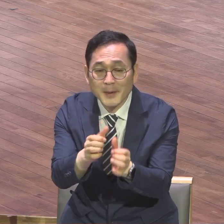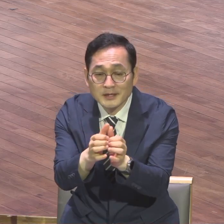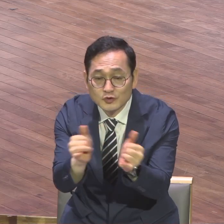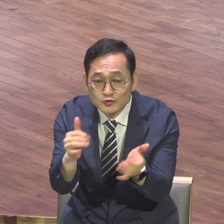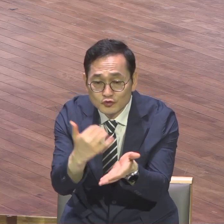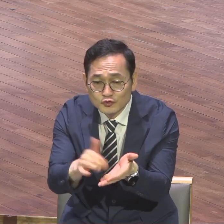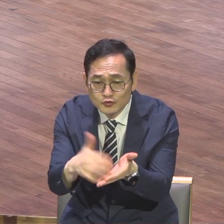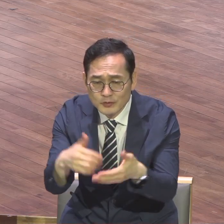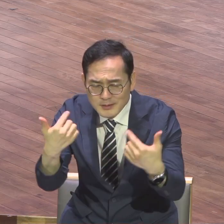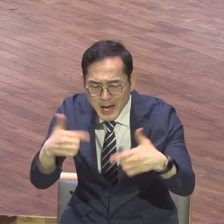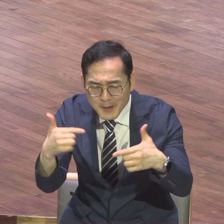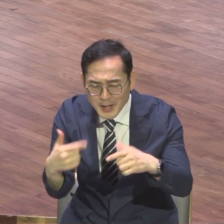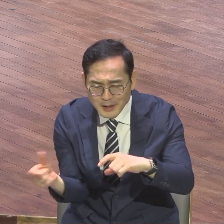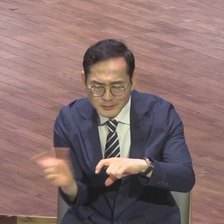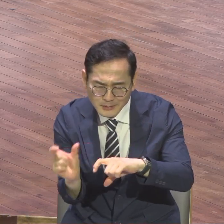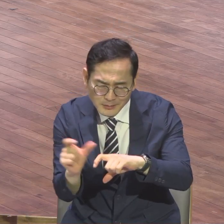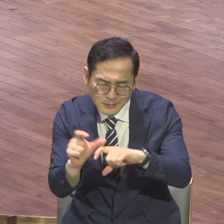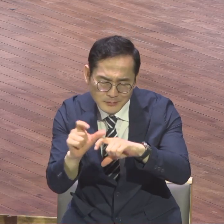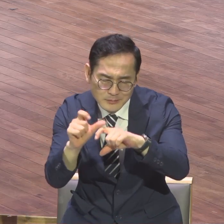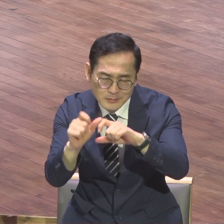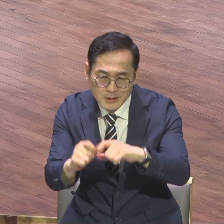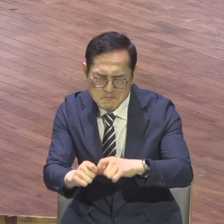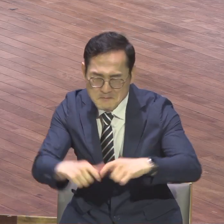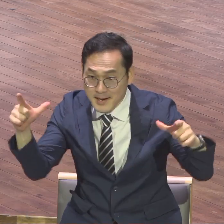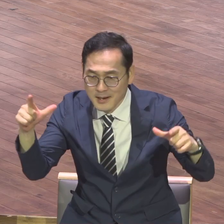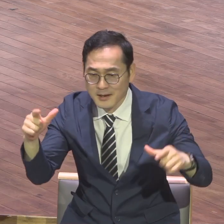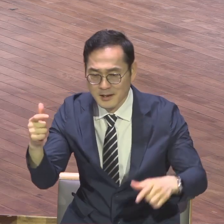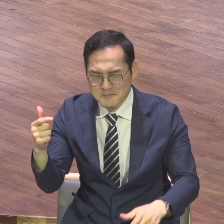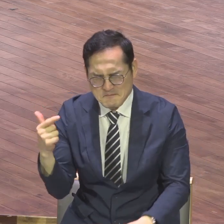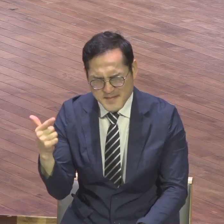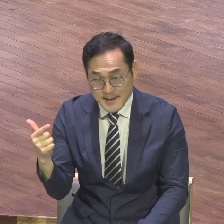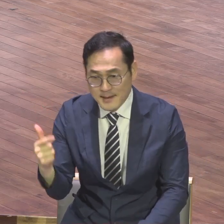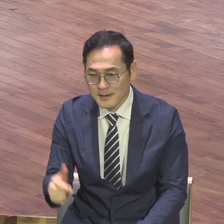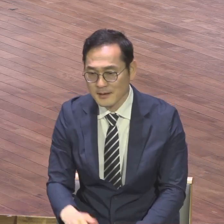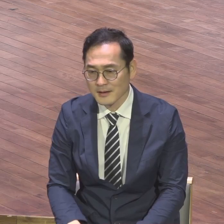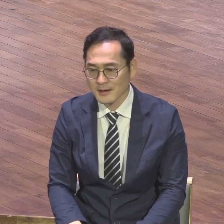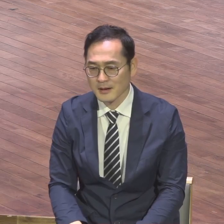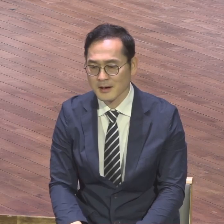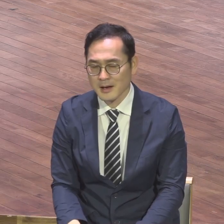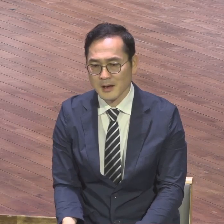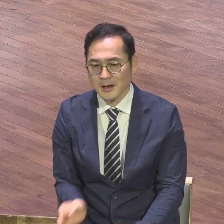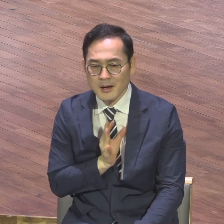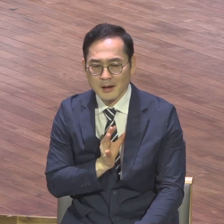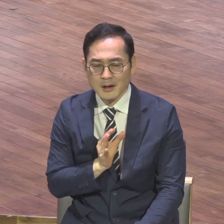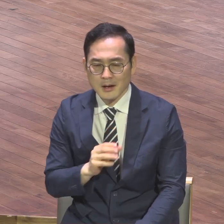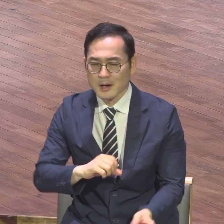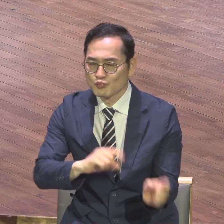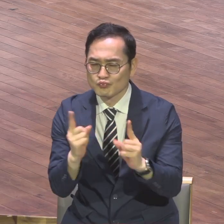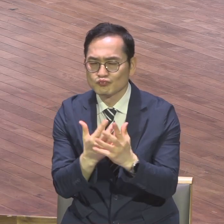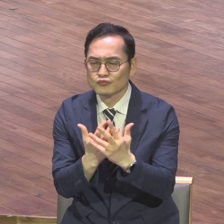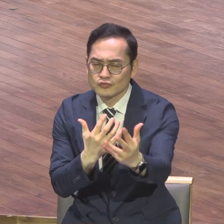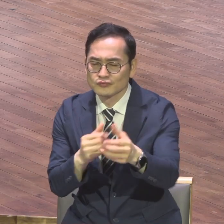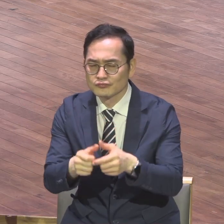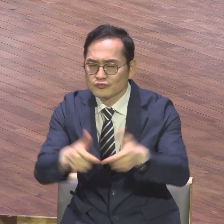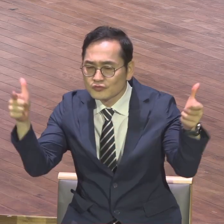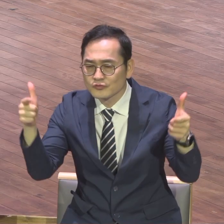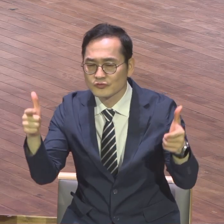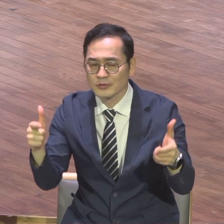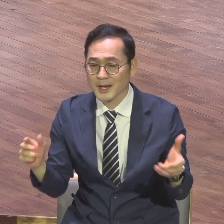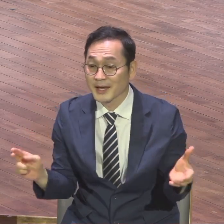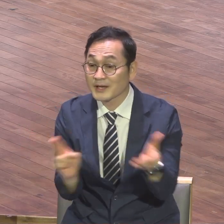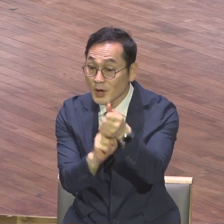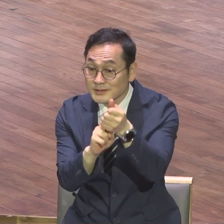사람을 날마다 더하게 하시더라. 날마다 놀라운 부흥의 역사가 이